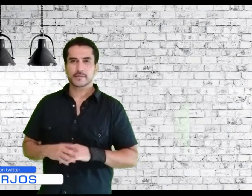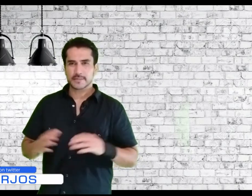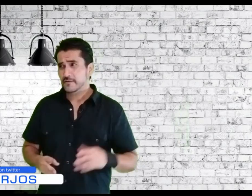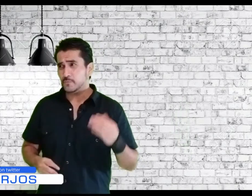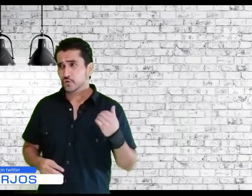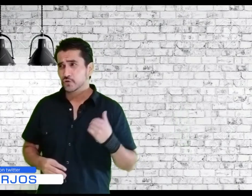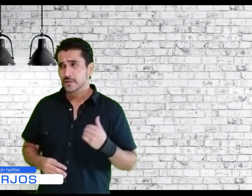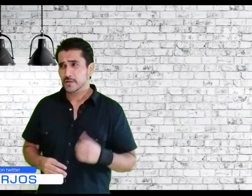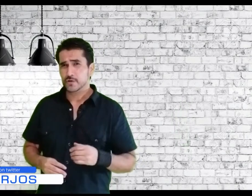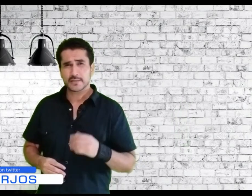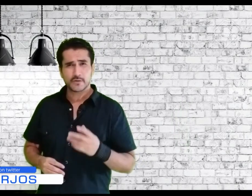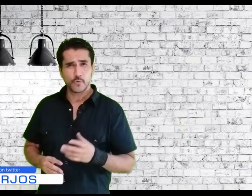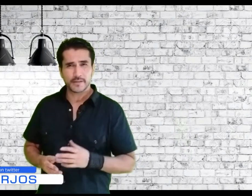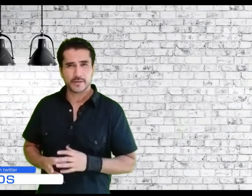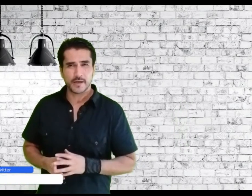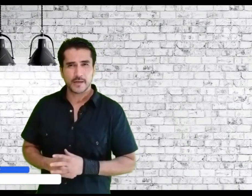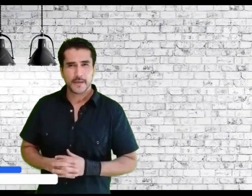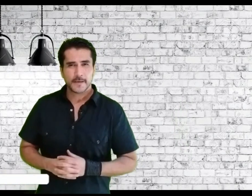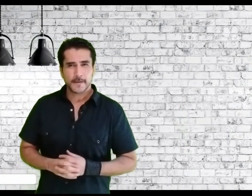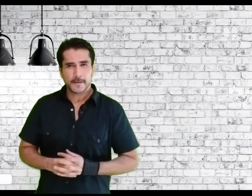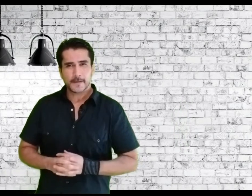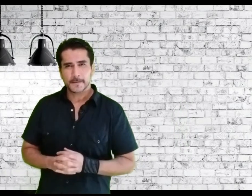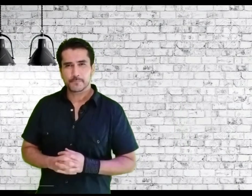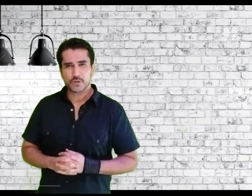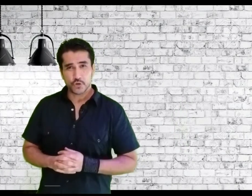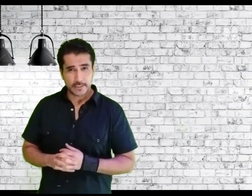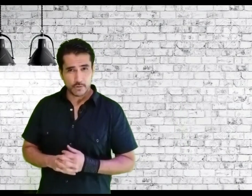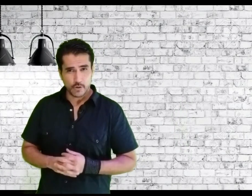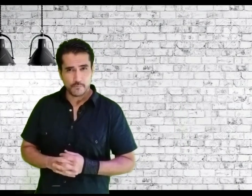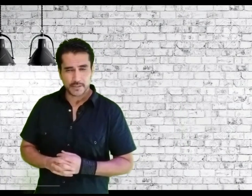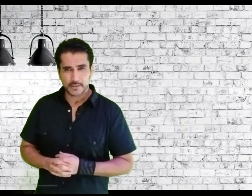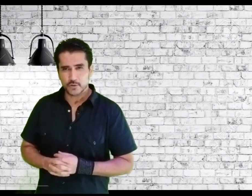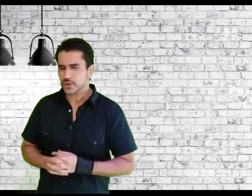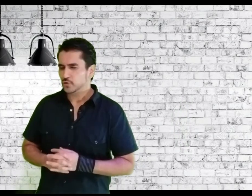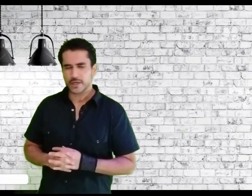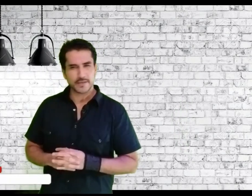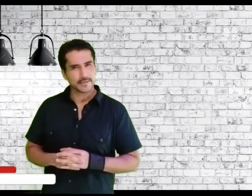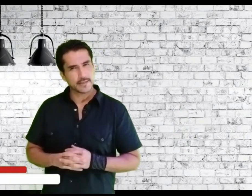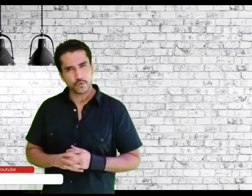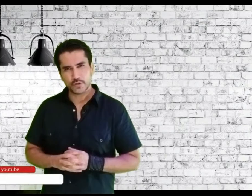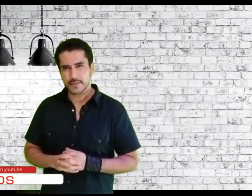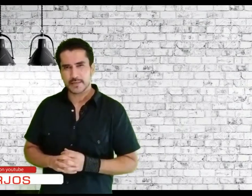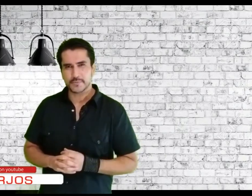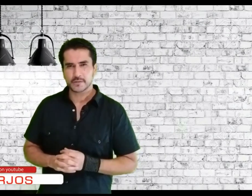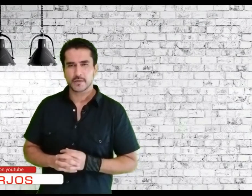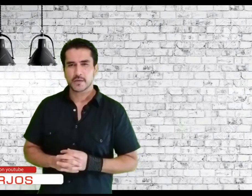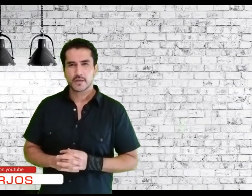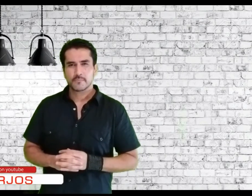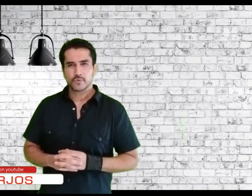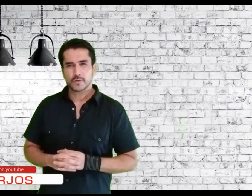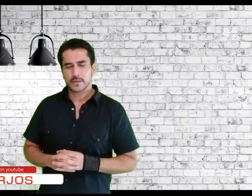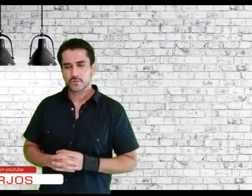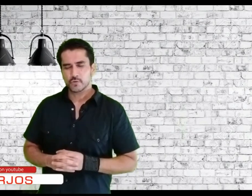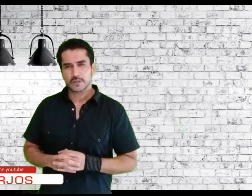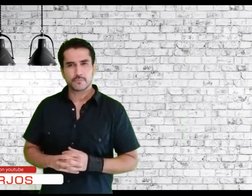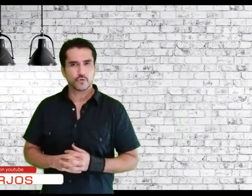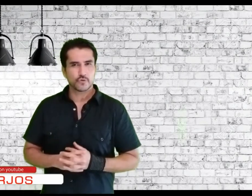les hablamos, creo que 50 personas que lo han compartido, se los agradecemos inmensamente, porque esto lo hacemos con